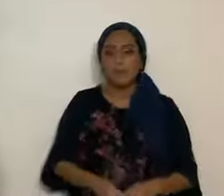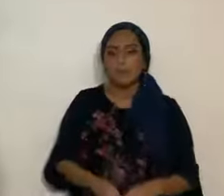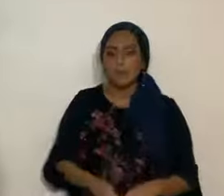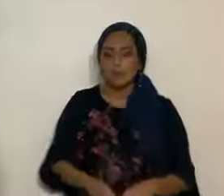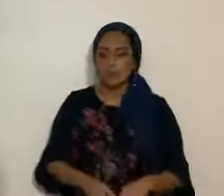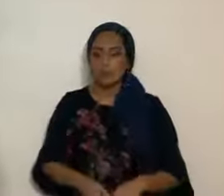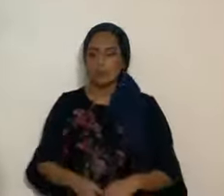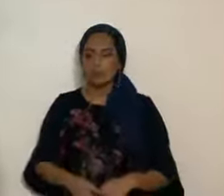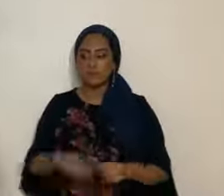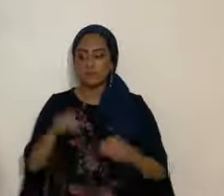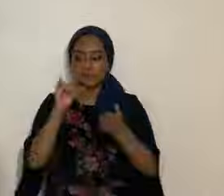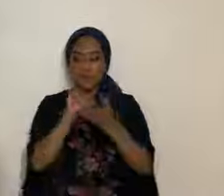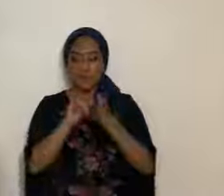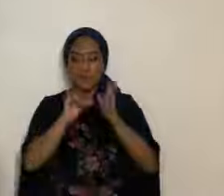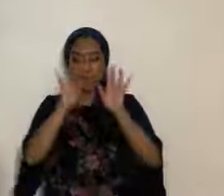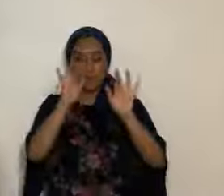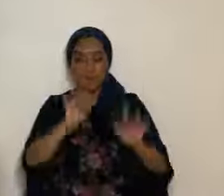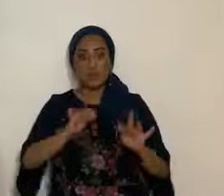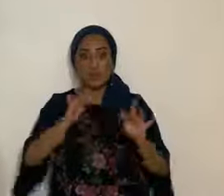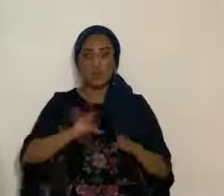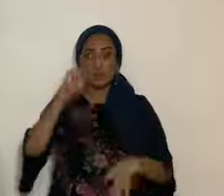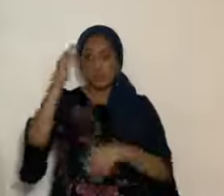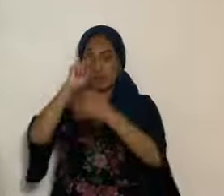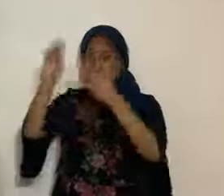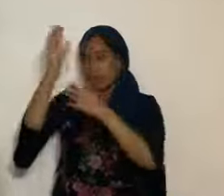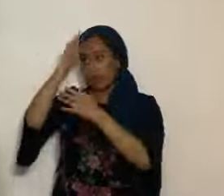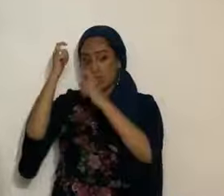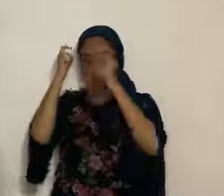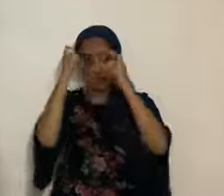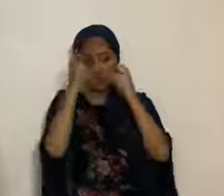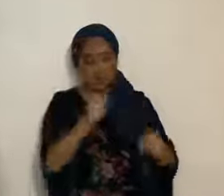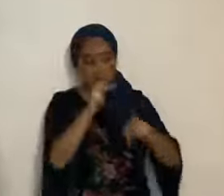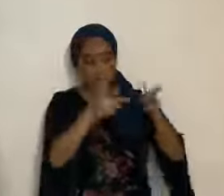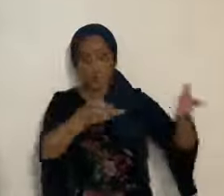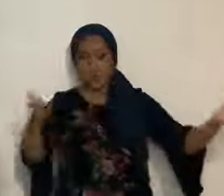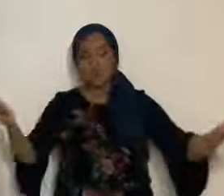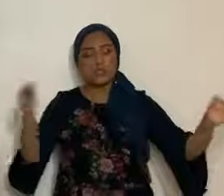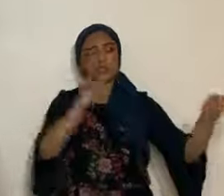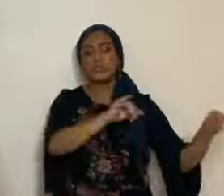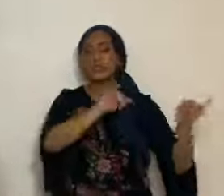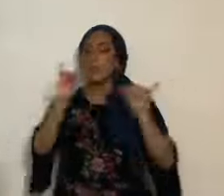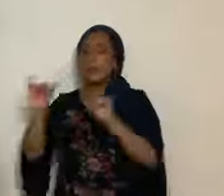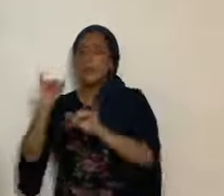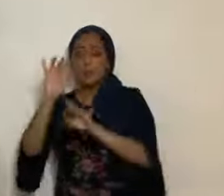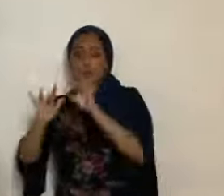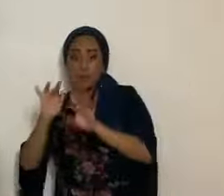que la compasión que el Padre Eterno extendía sobre su pueblo era la misma compasión que tenía sobre él.